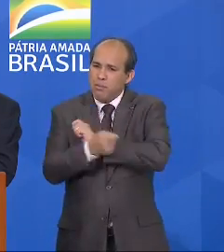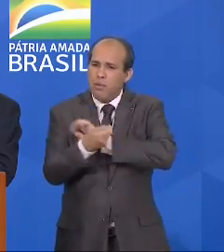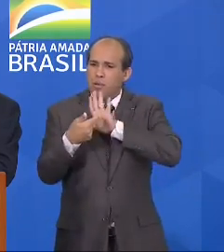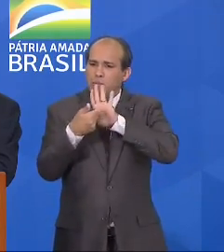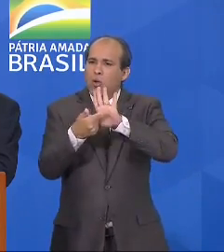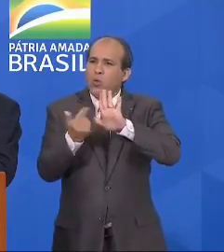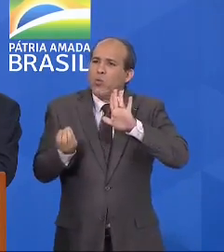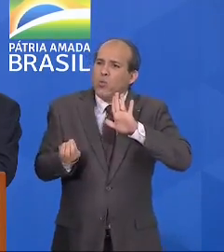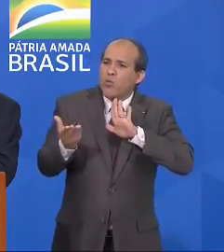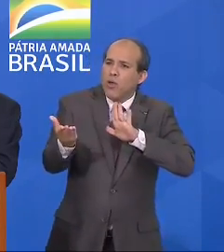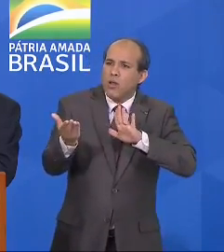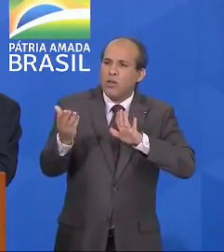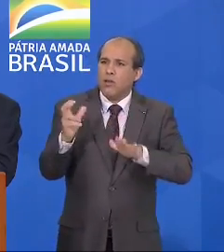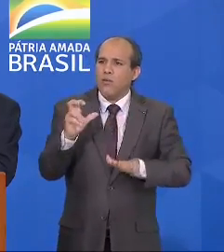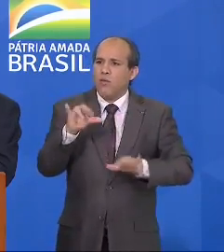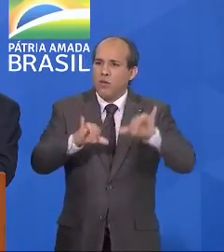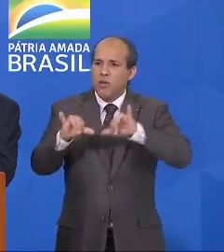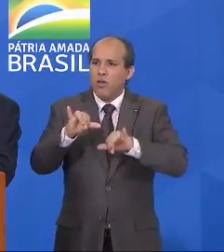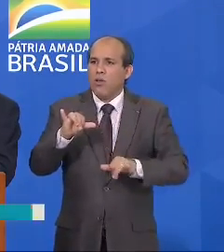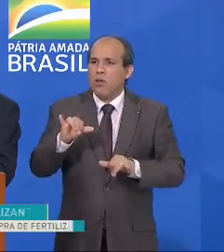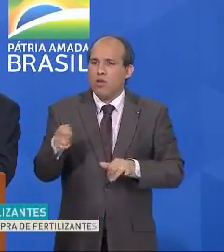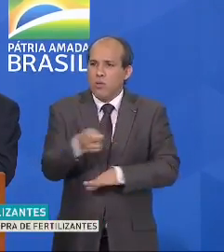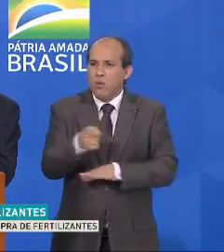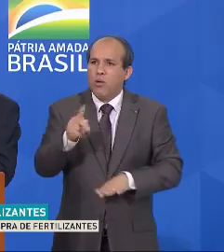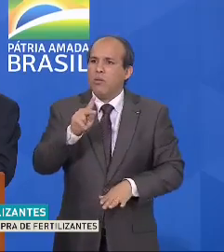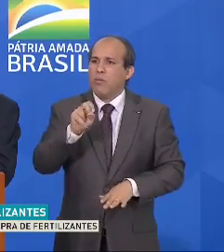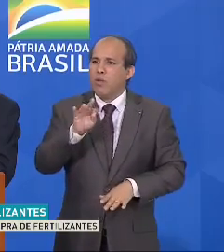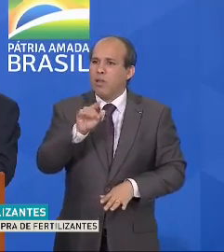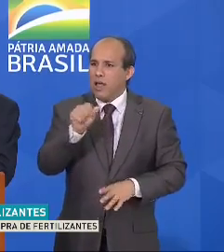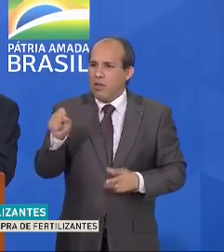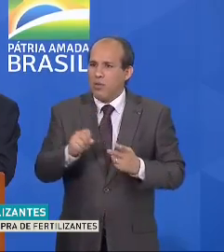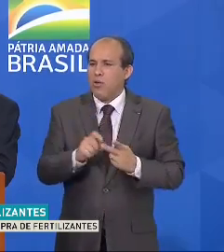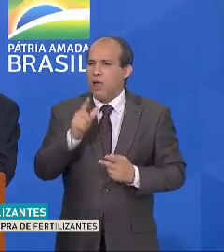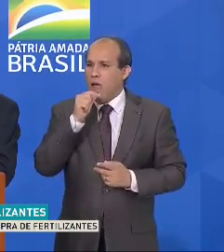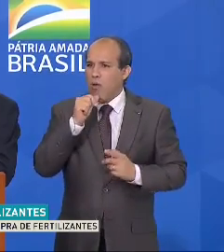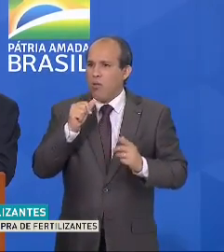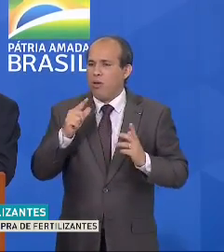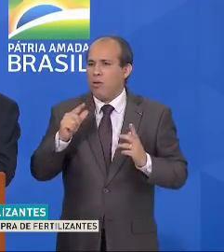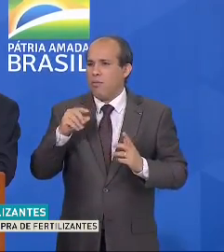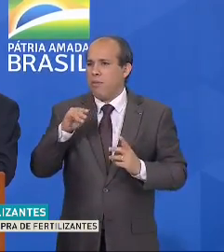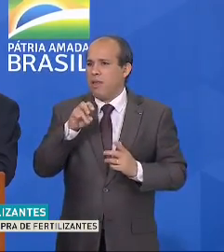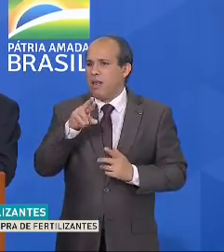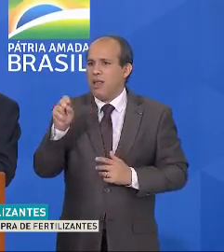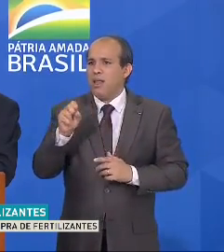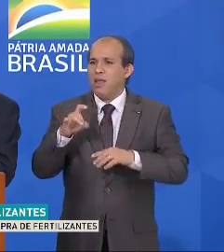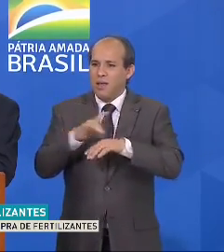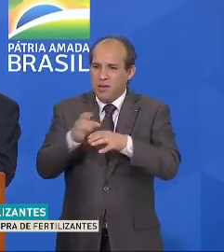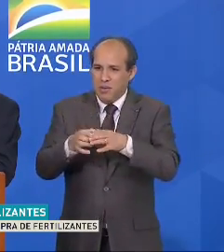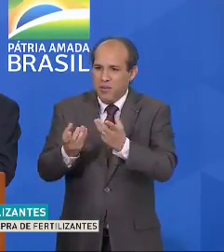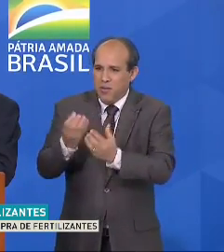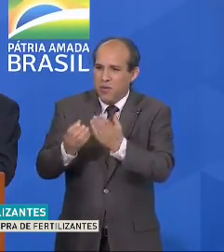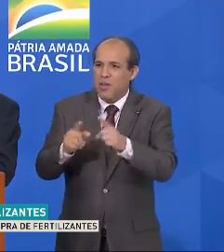oferta de fertilizantes, potássio, fosfato, agrominerais, carvão, gás